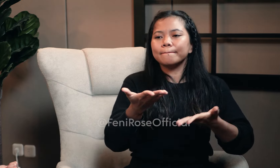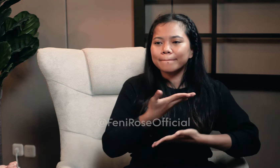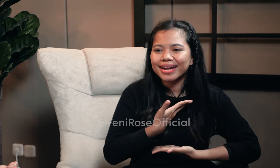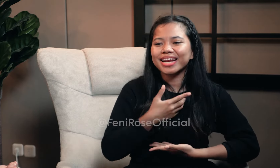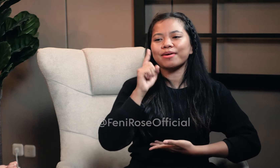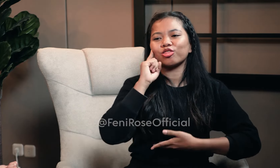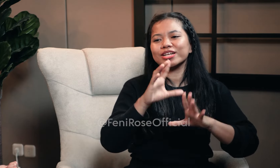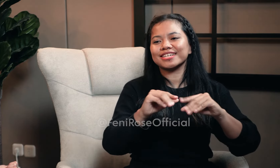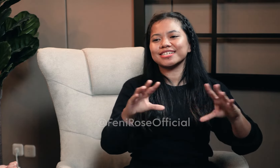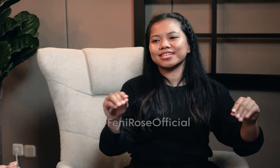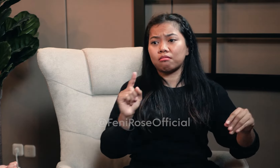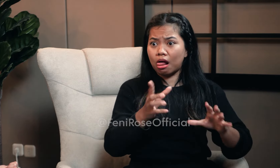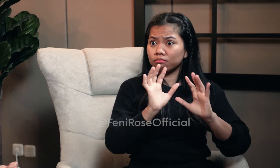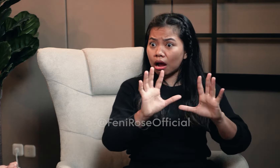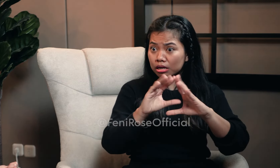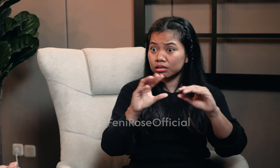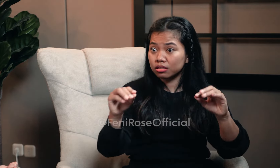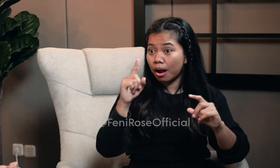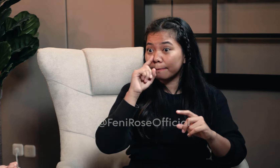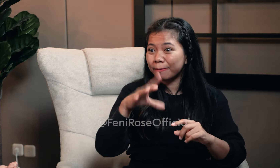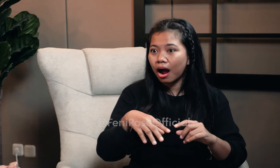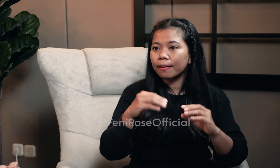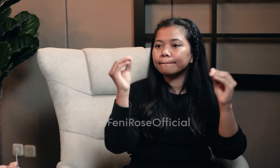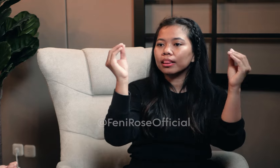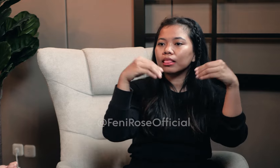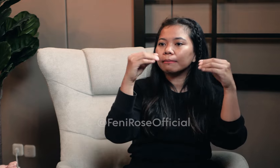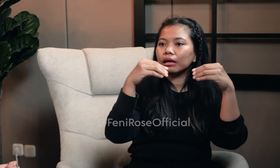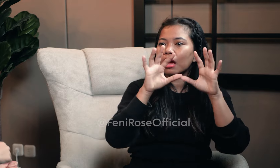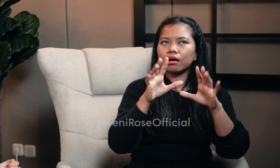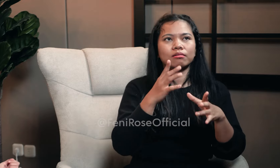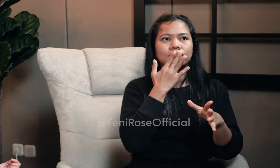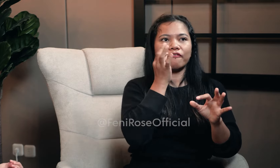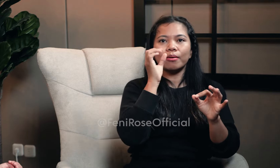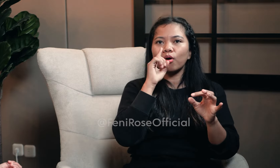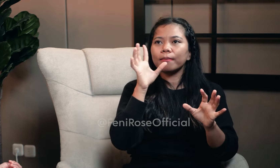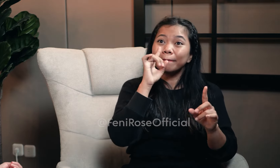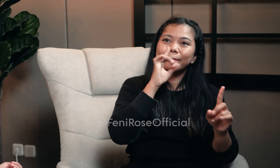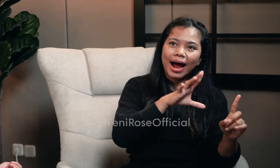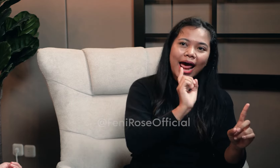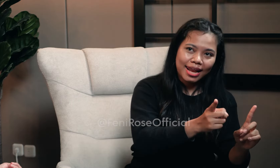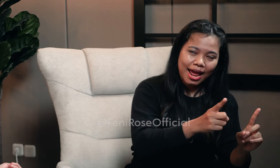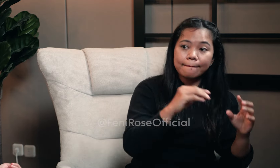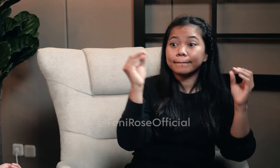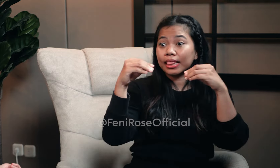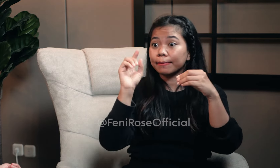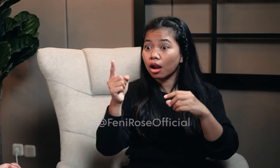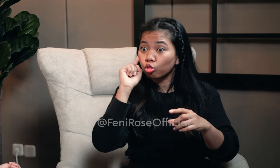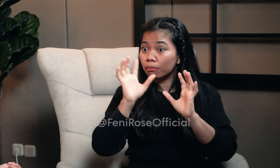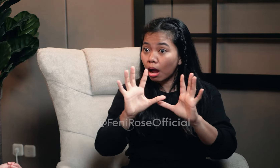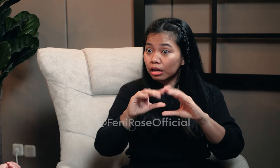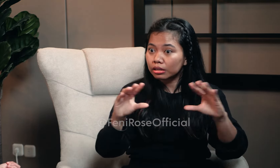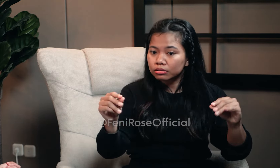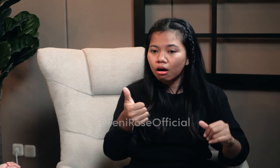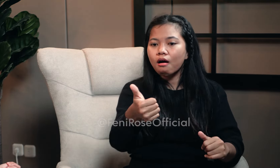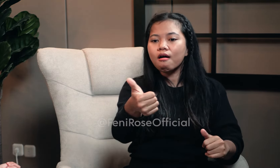Oh dan saya menerima pekerjaan tuli itu sekarang banyak loh bank Pertamina he eh pekerja di bank teman-teman Tul